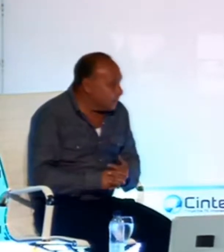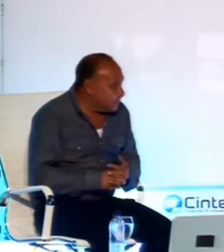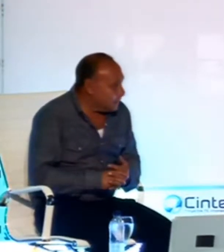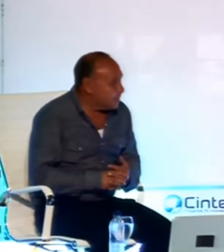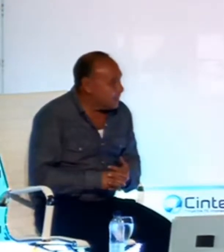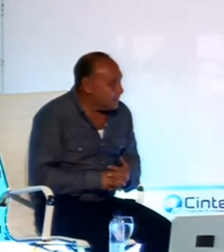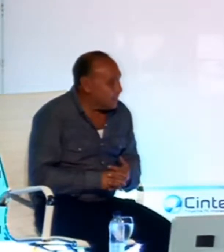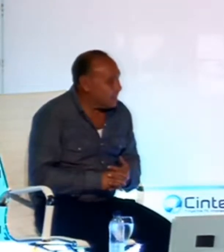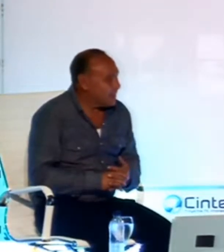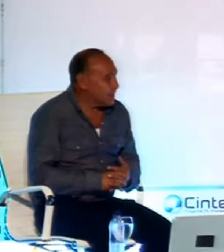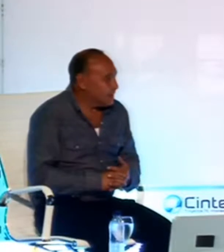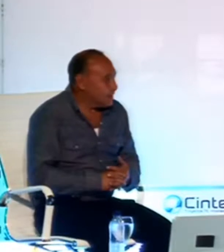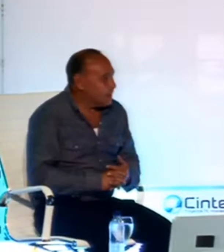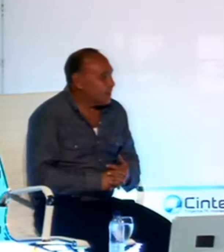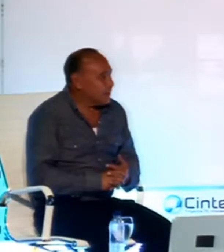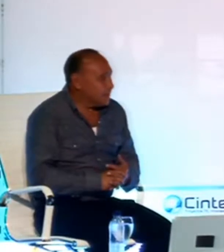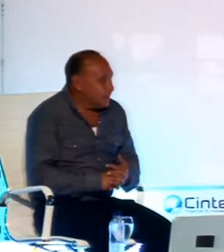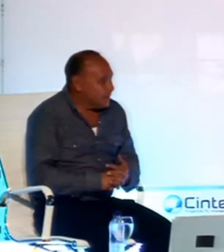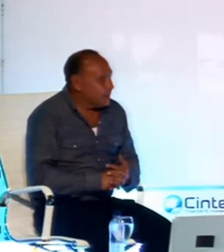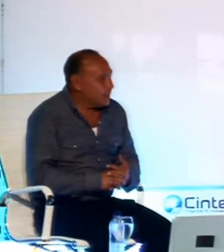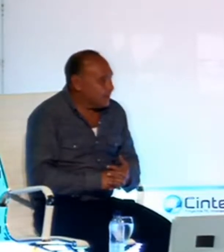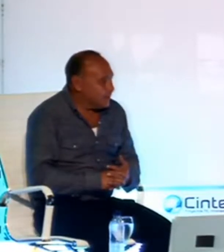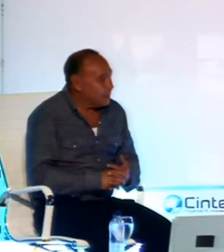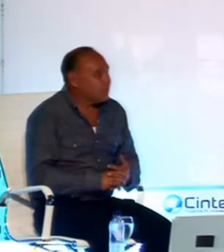con alguna discapacidad auditiva?